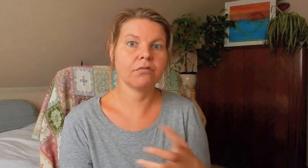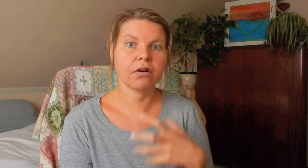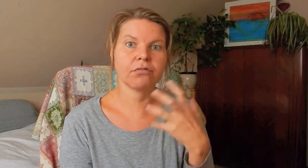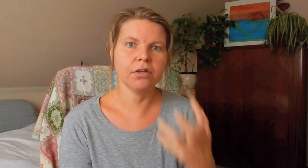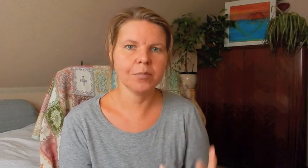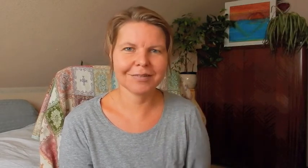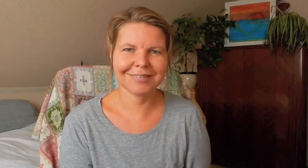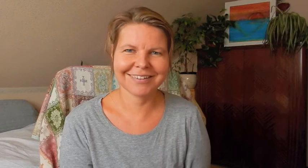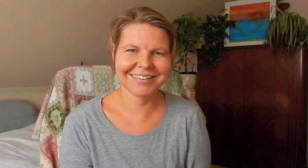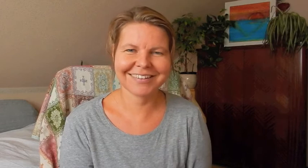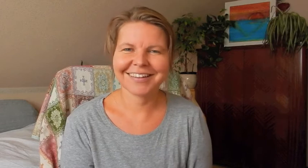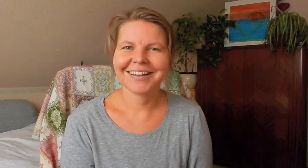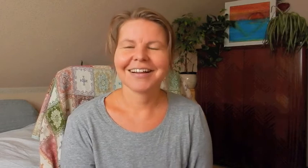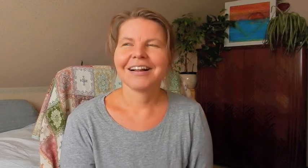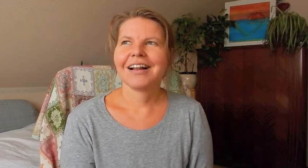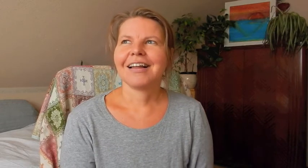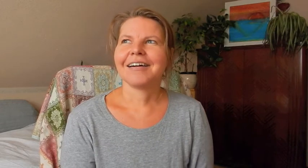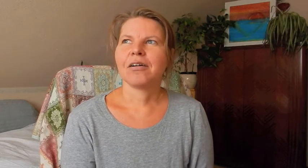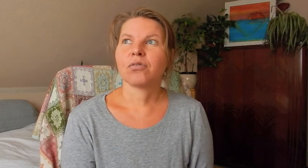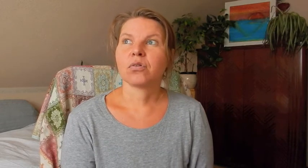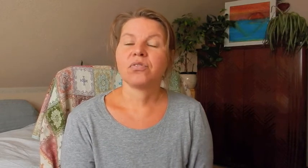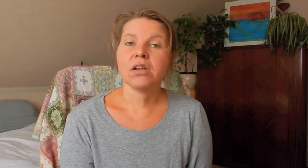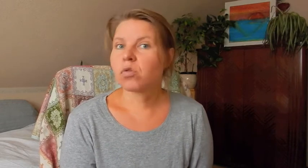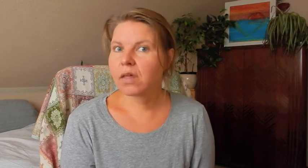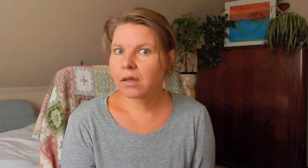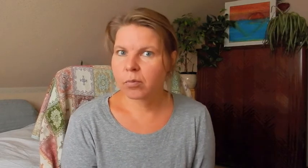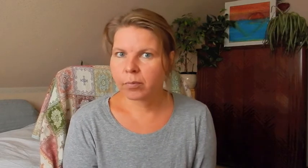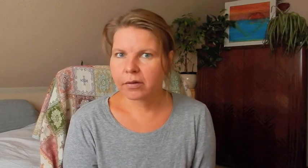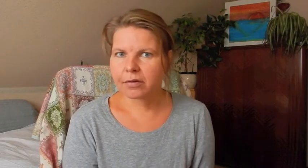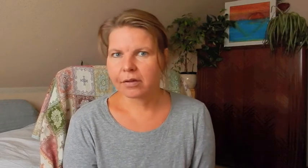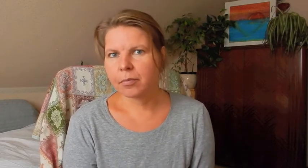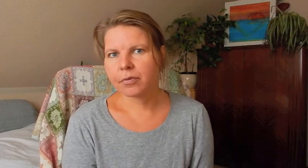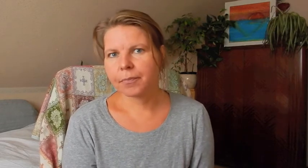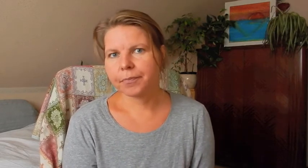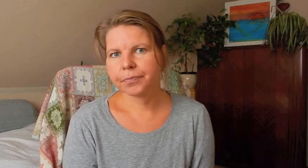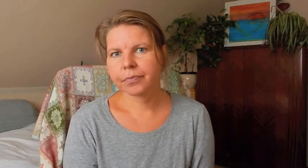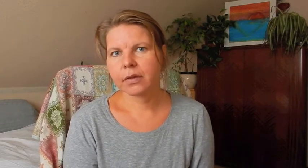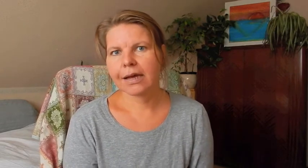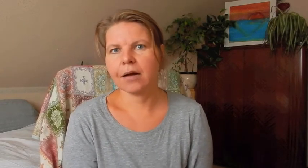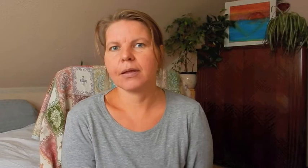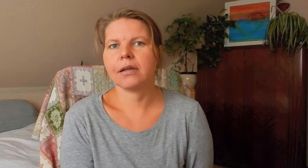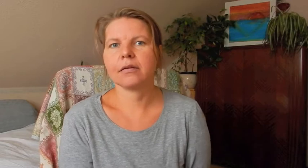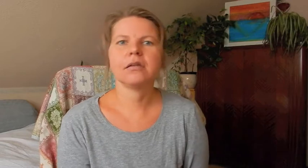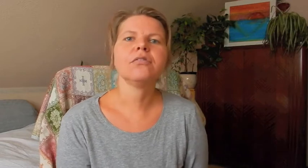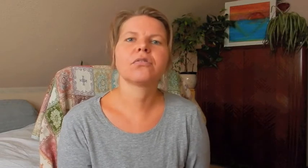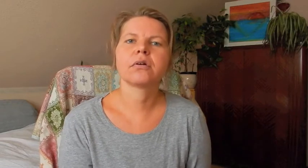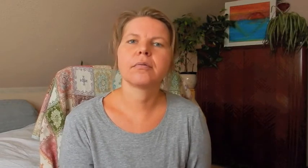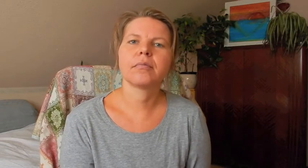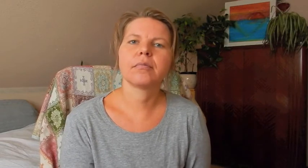einfach viel passiert, wo es viele schwierige Momente gibt, aber in der Tiefe